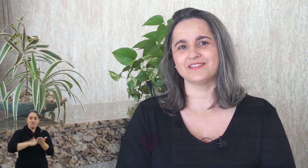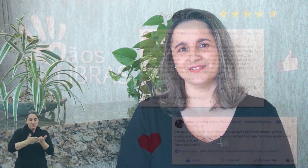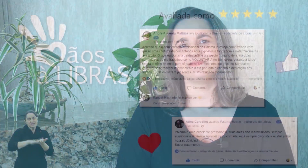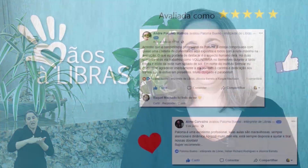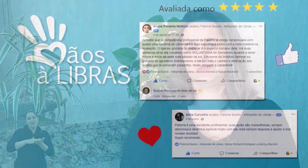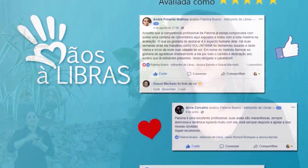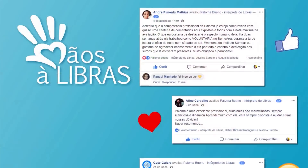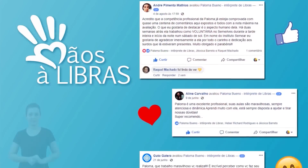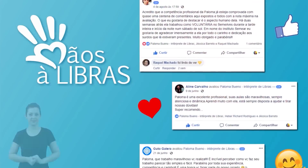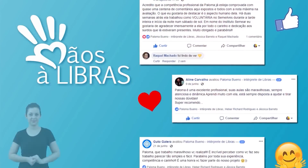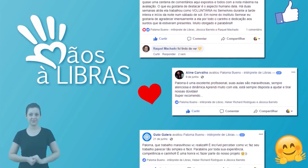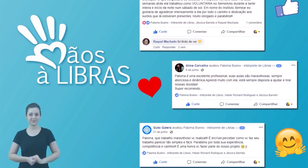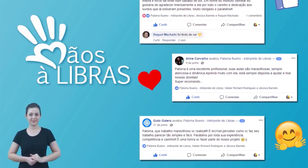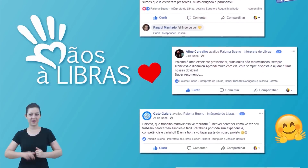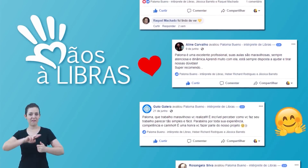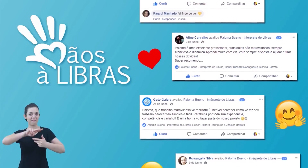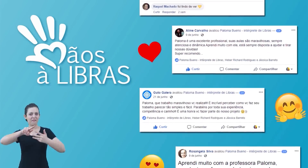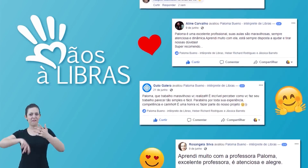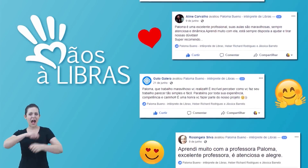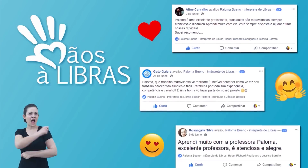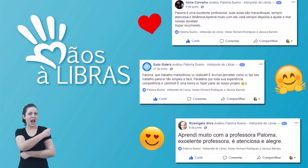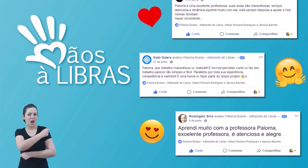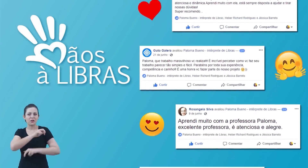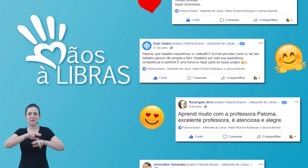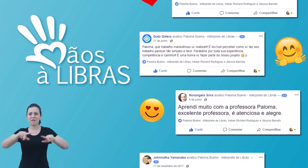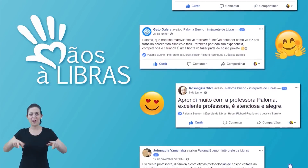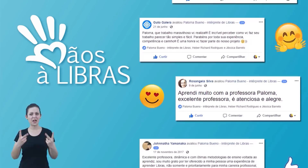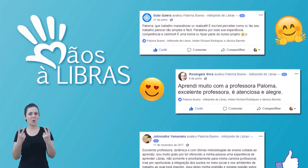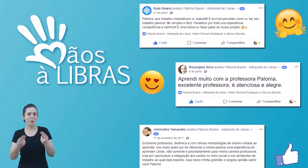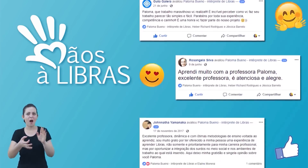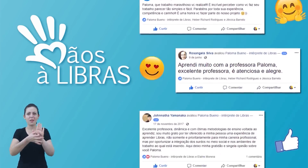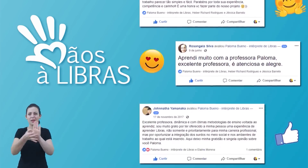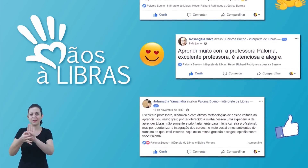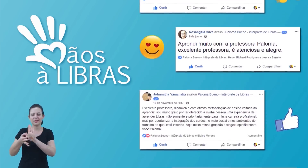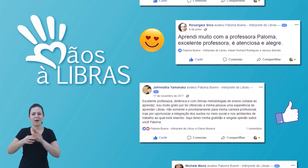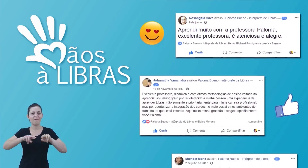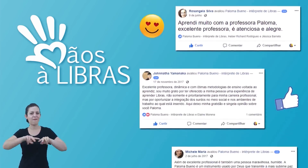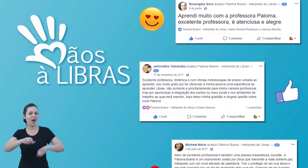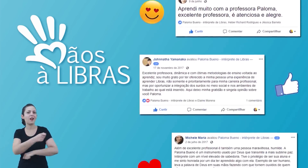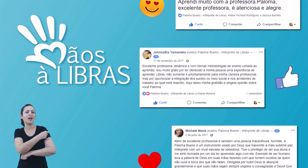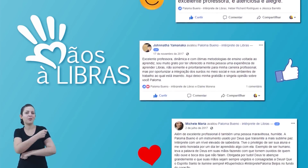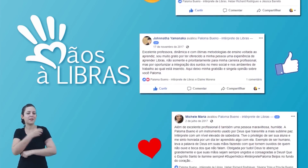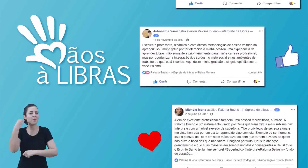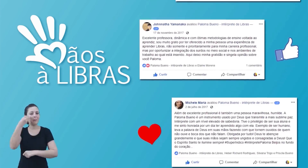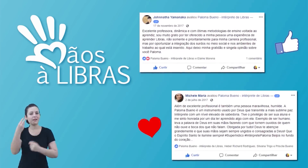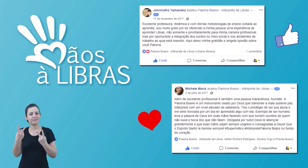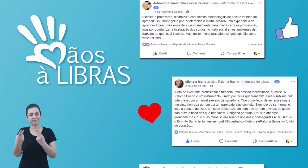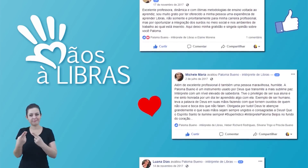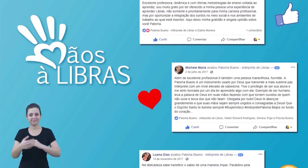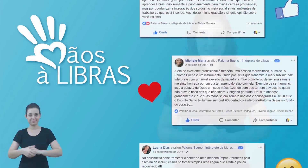eles. E muitos outros alunos que testemunham isso, né? Vários alunos que tiveram essa experiência.